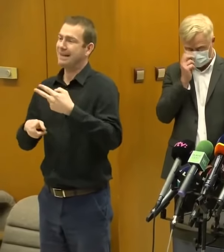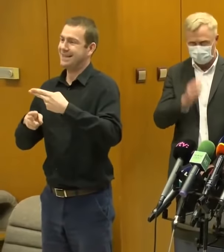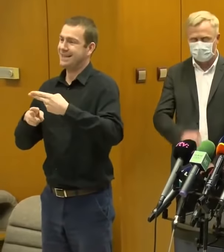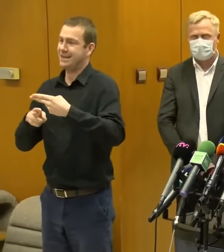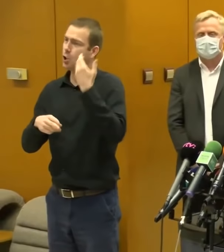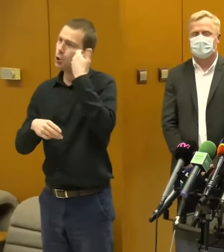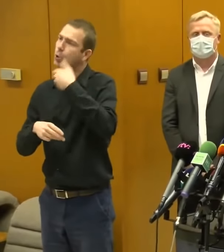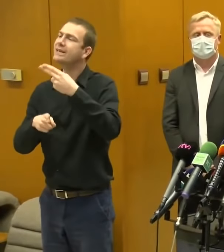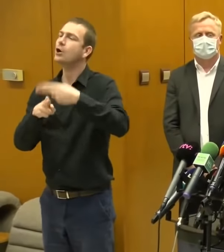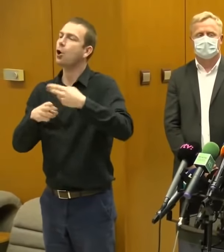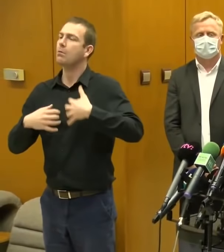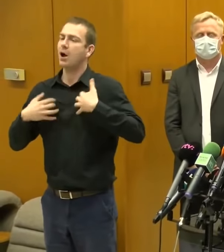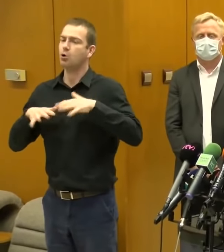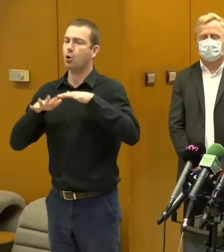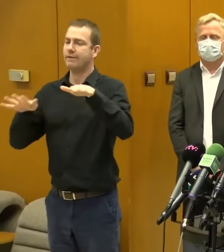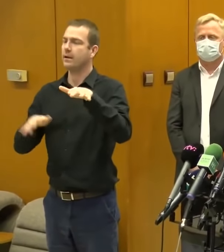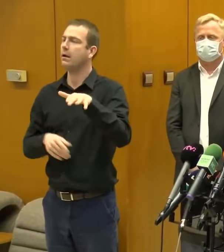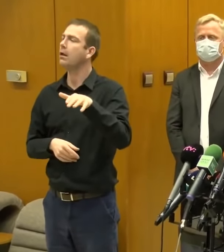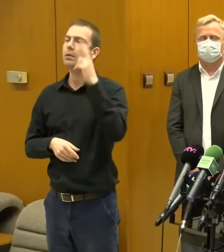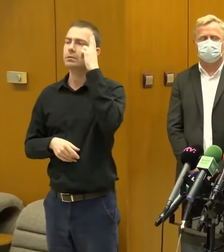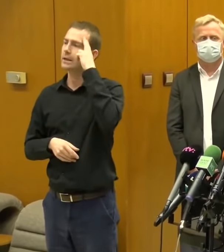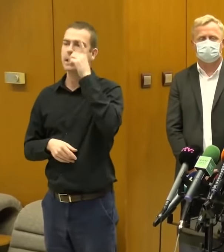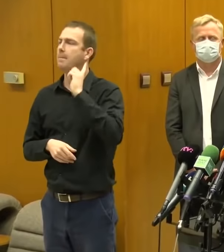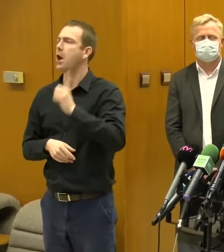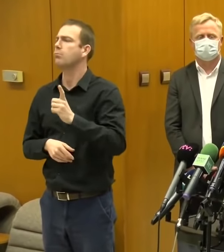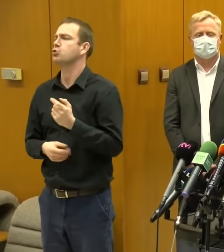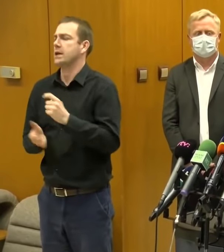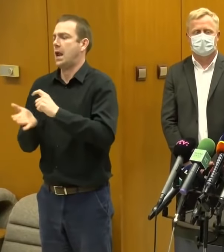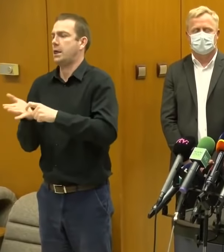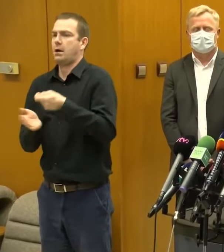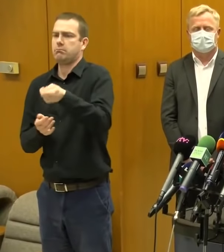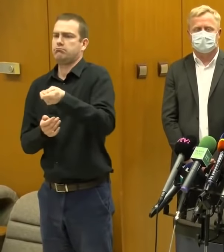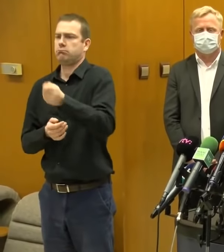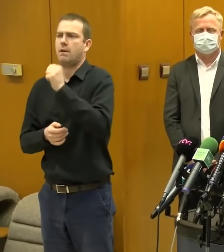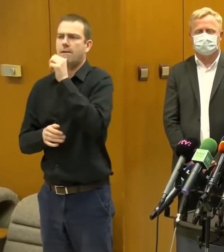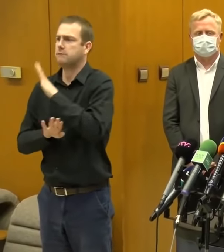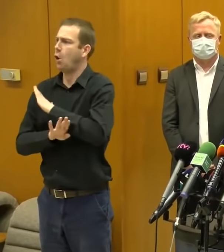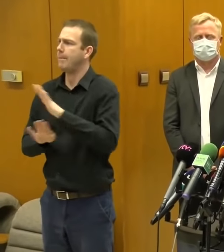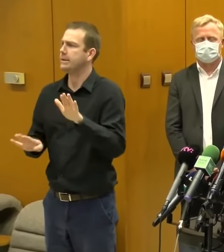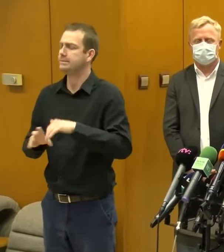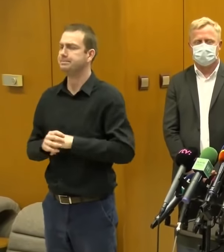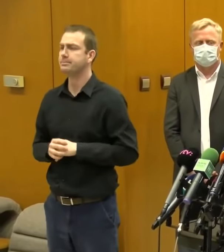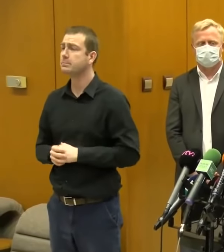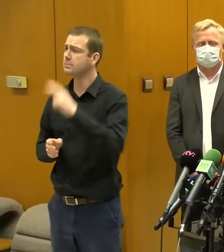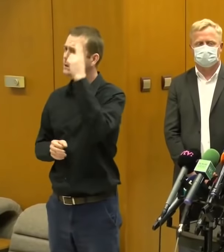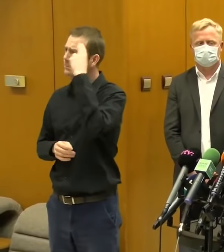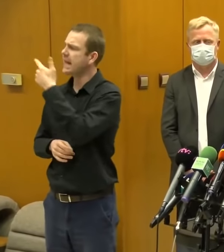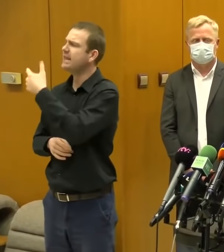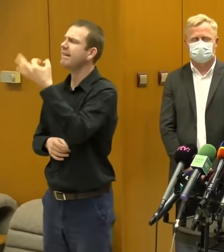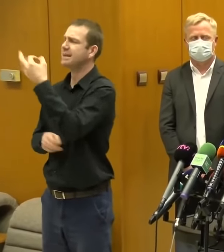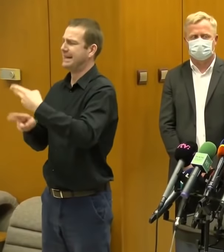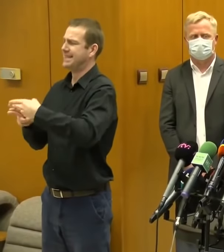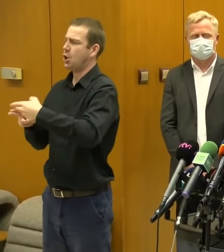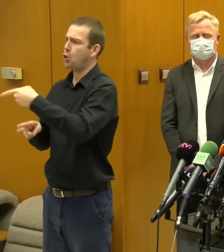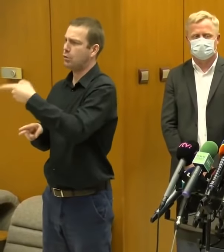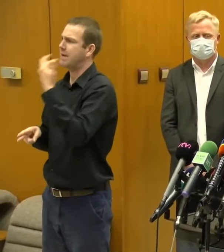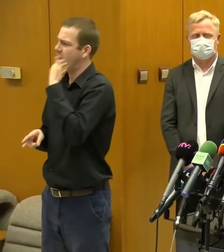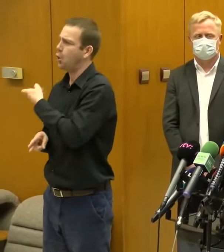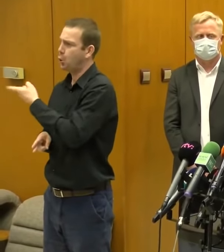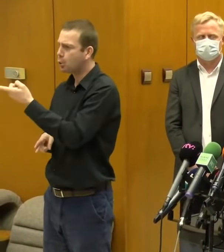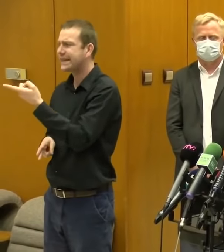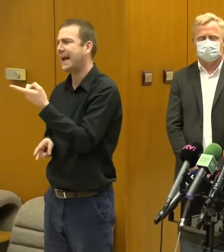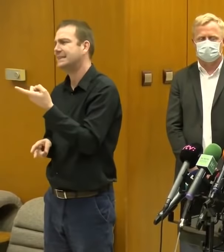nejakú masívnu ani antivírusovú, ani antibiotickú liečbu. Takže pôjde o 20% a možno z nich tiež len tých 5%, ktoré je